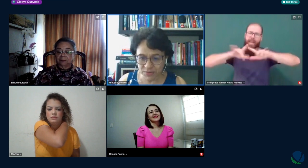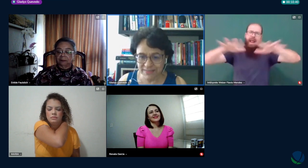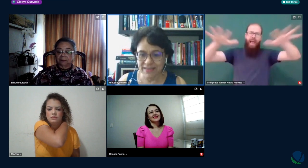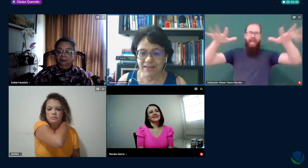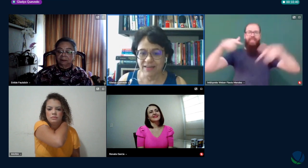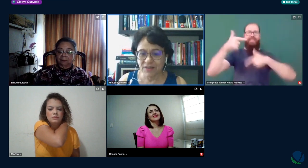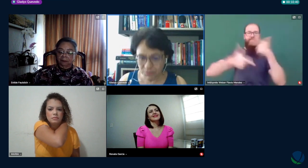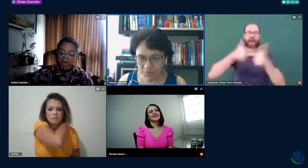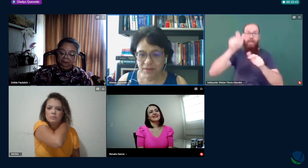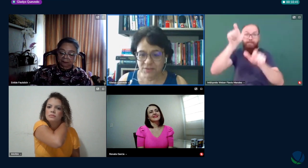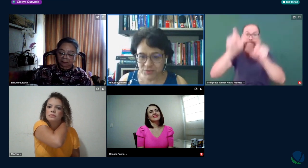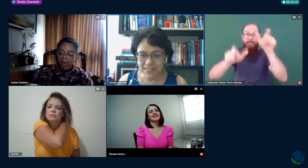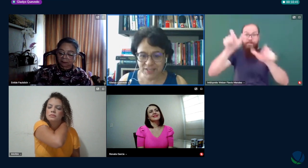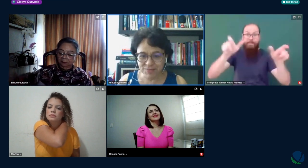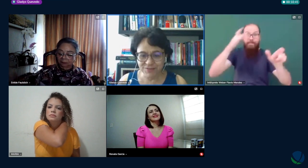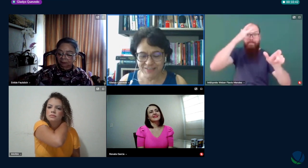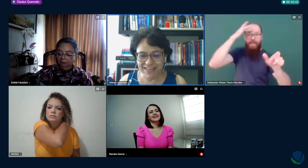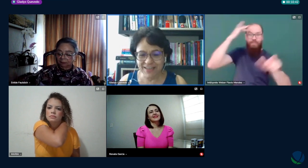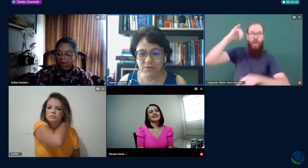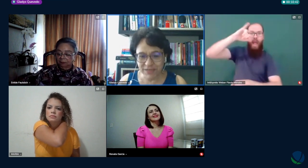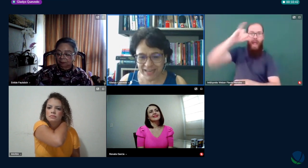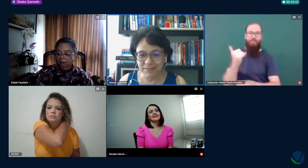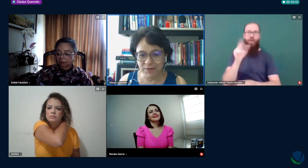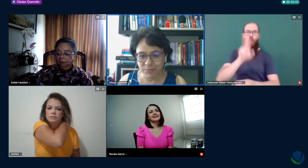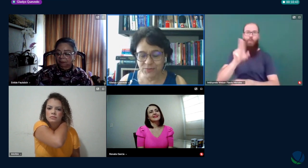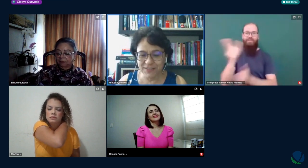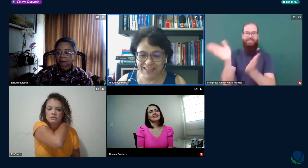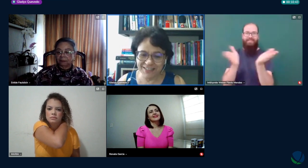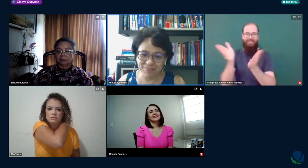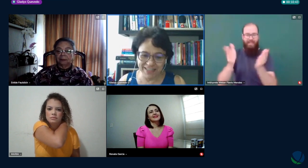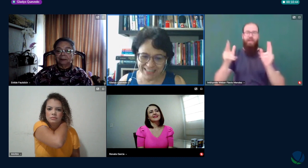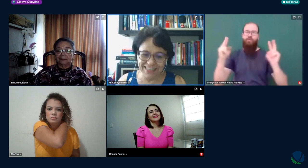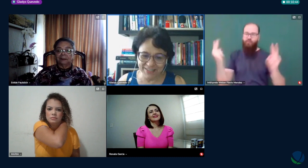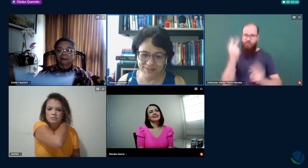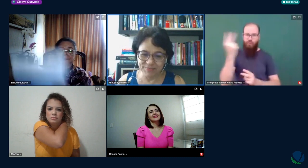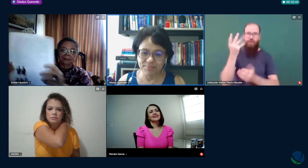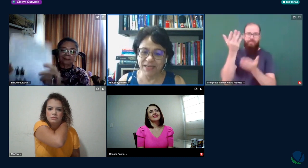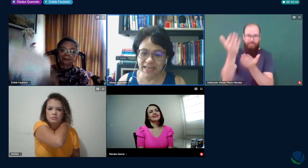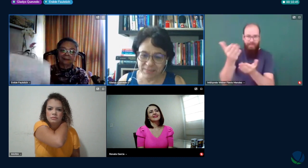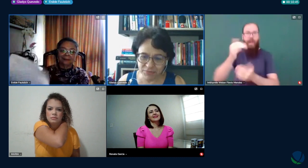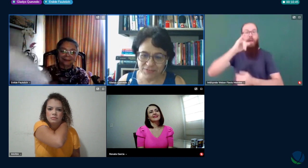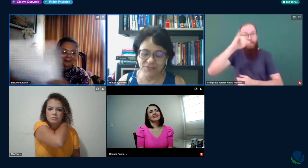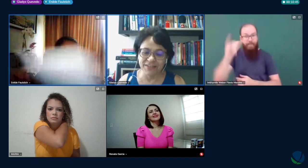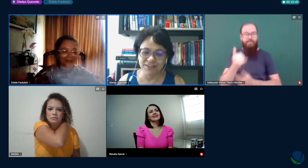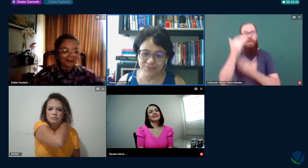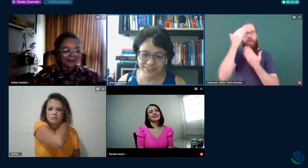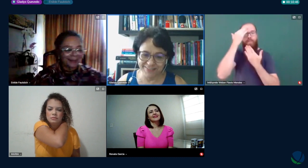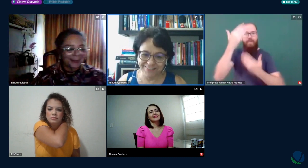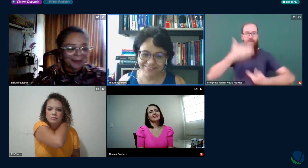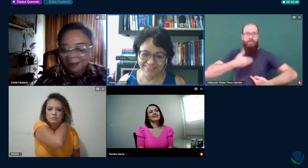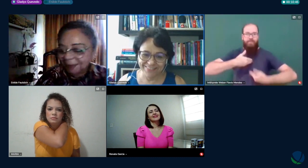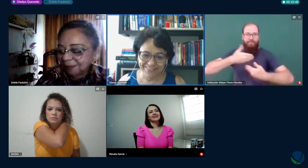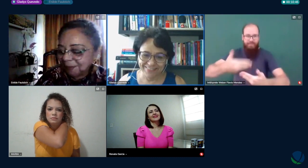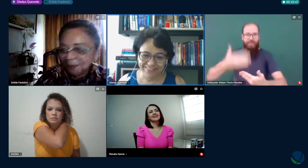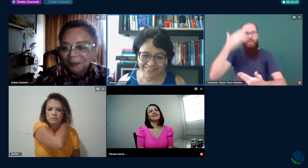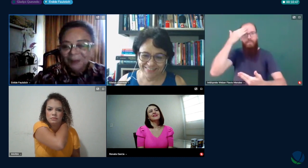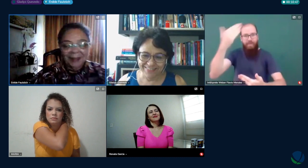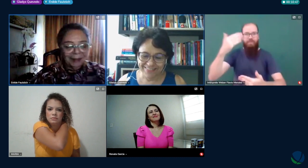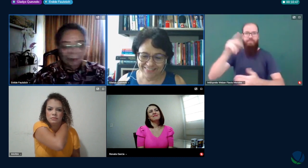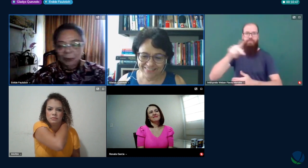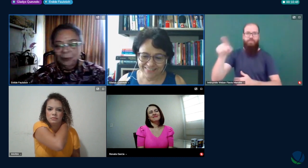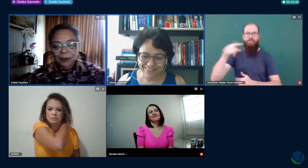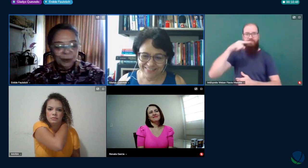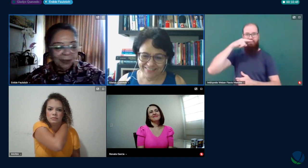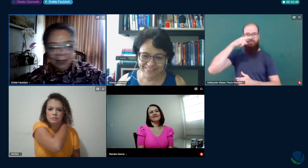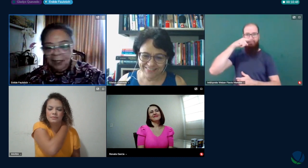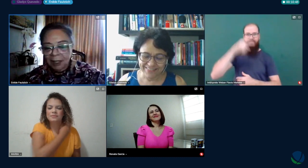as pessoas. Então, sucesso para você e obrigada pela oportunidade de aprender tanto. Obrigada, professora Enilde. De